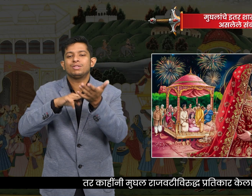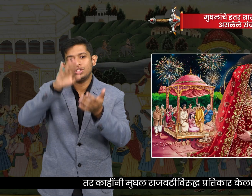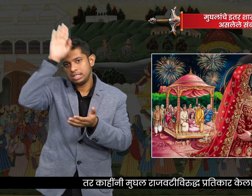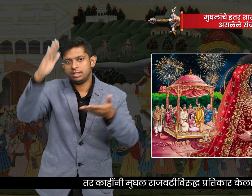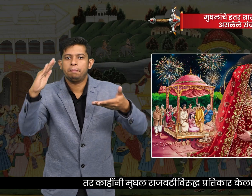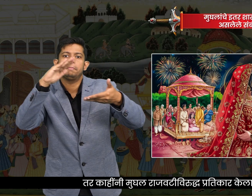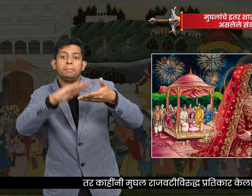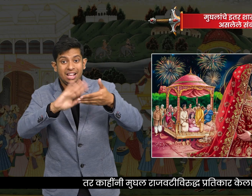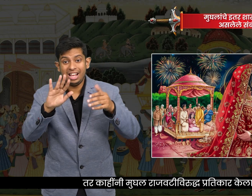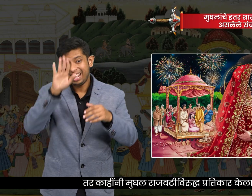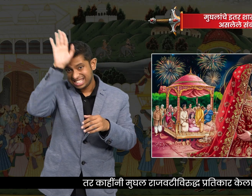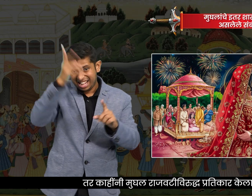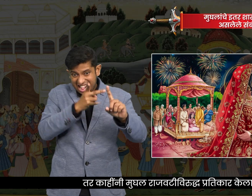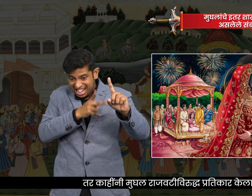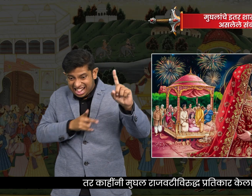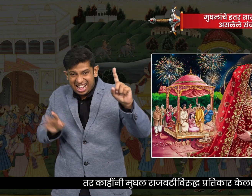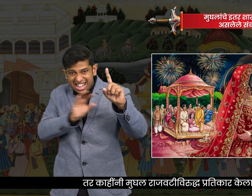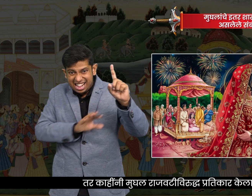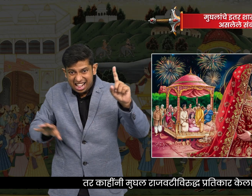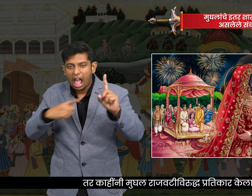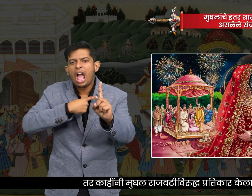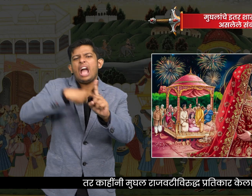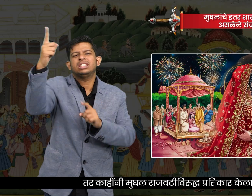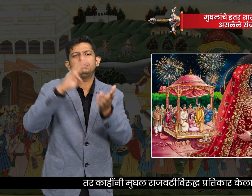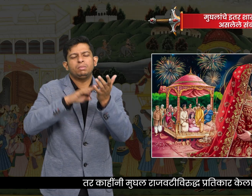राजवटीविरुद्ध प्रतिकार केला.